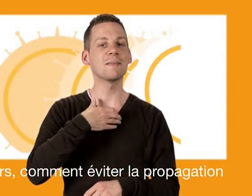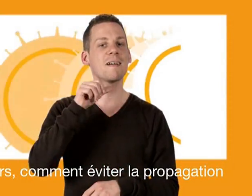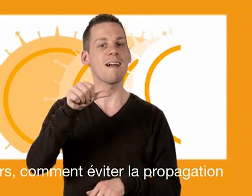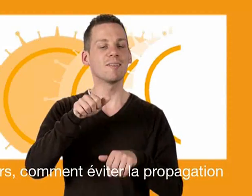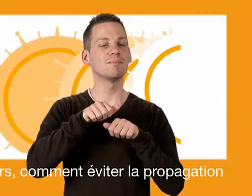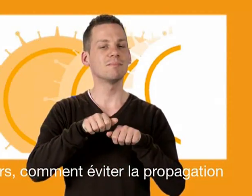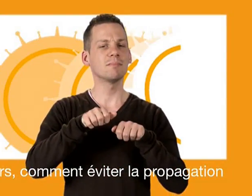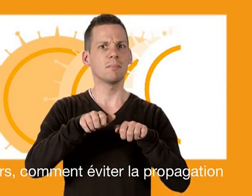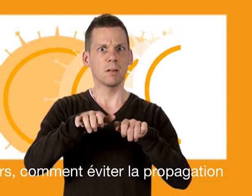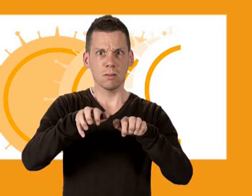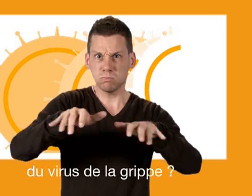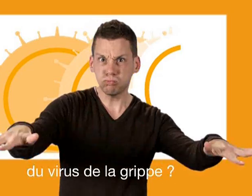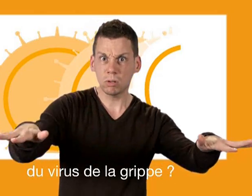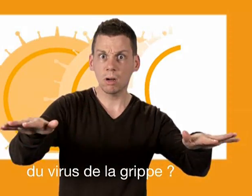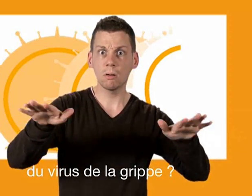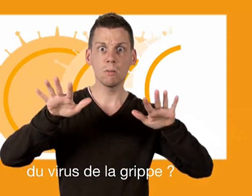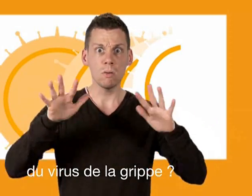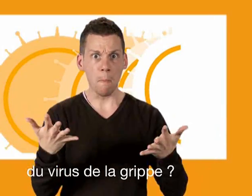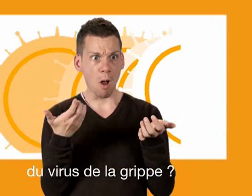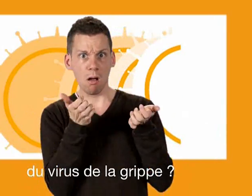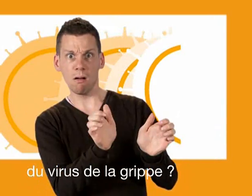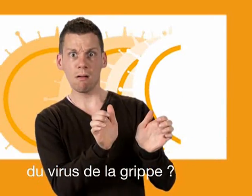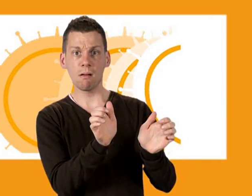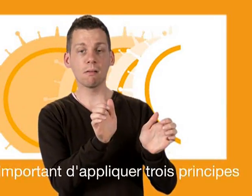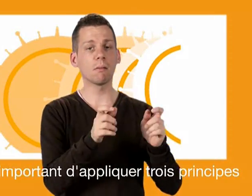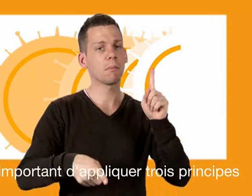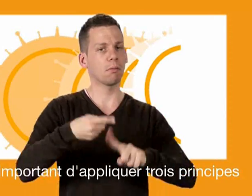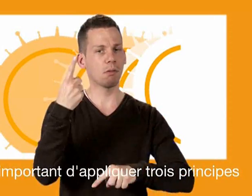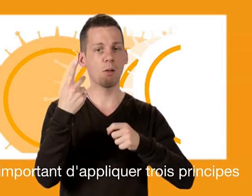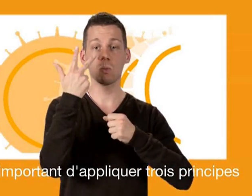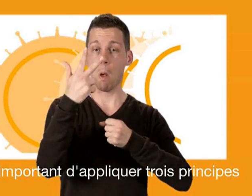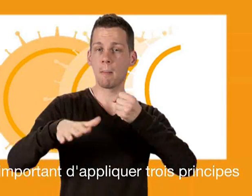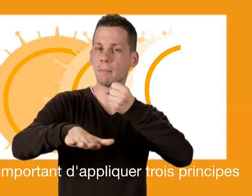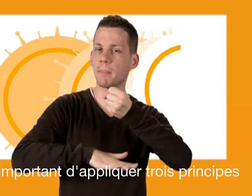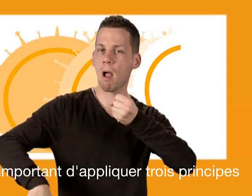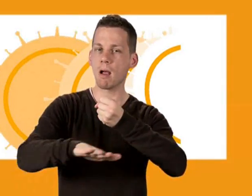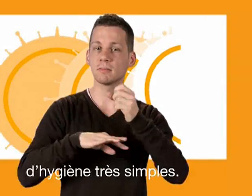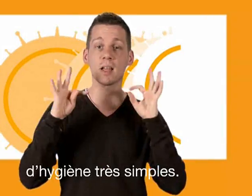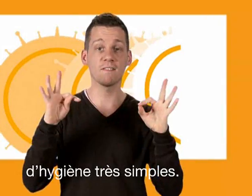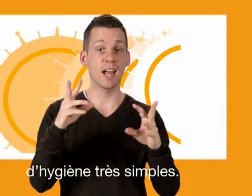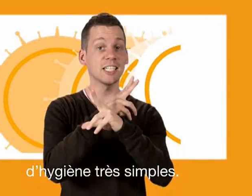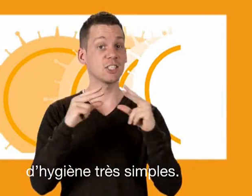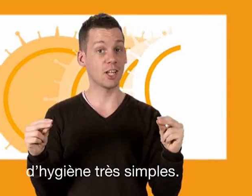Alors comment éviter la propagation du virus de la grippe? Il est important d'appliquer 3 principes d'hygiène très